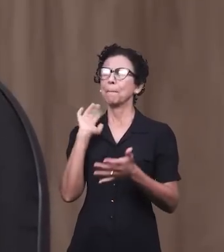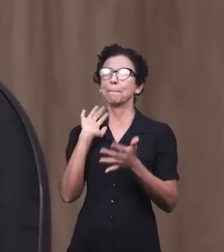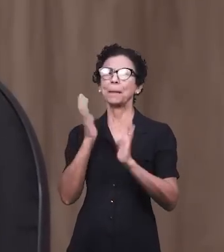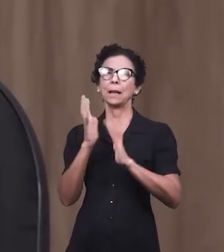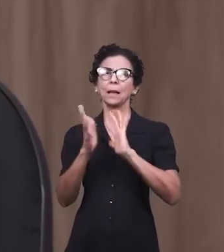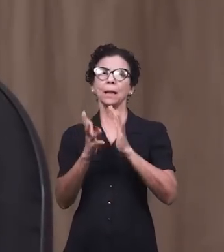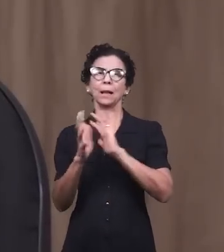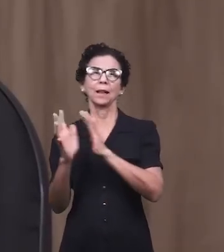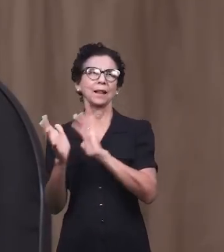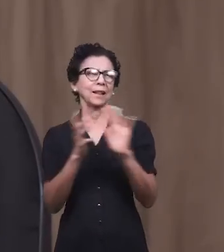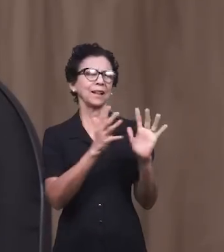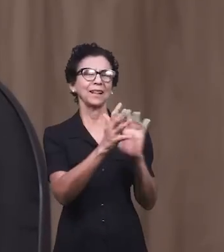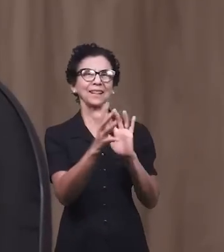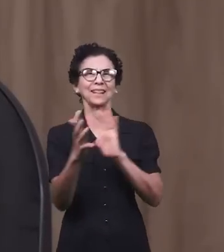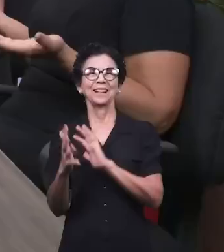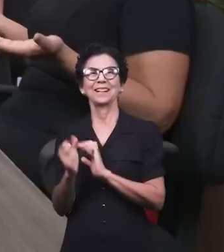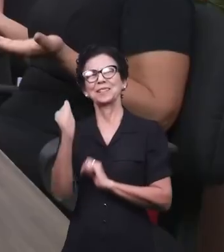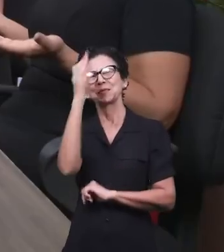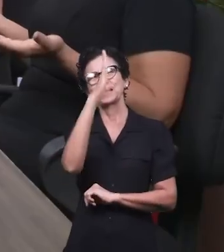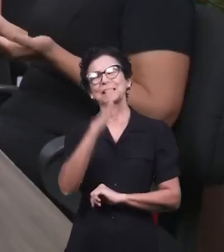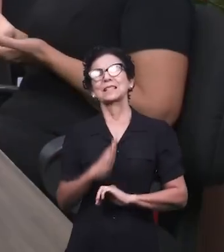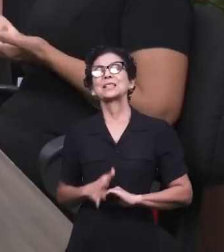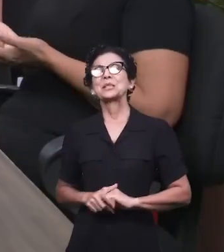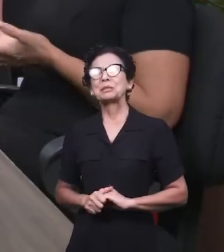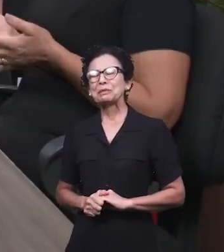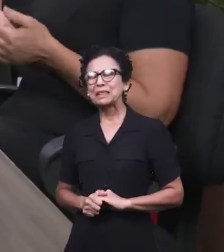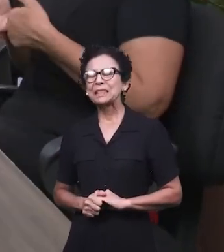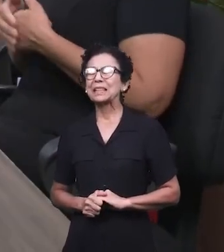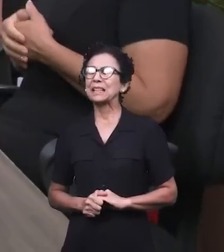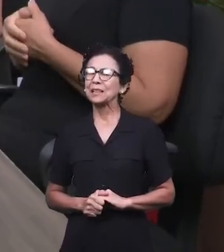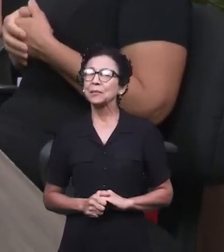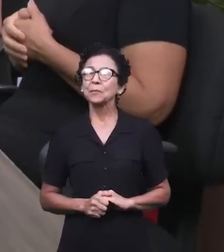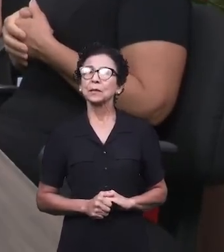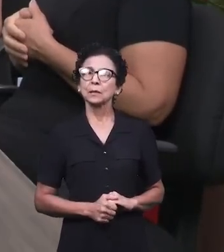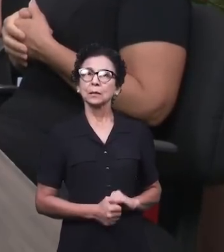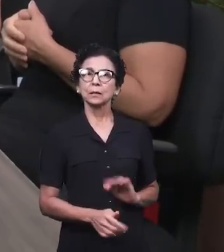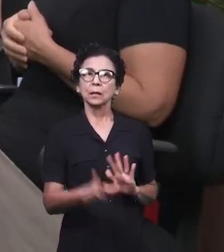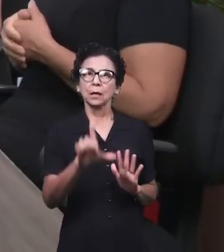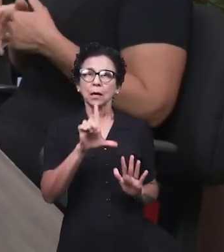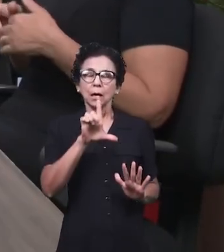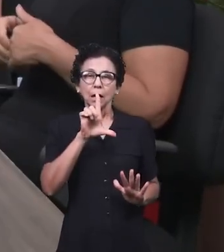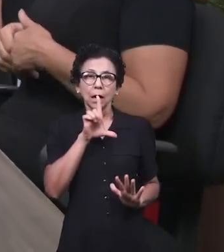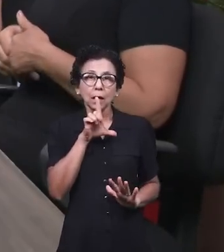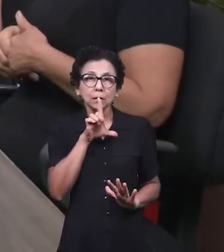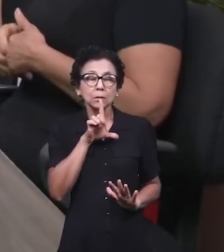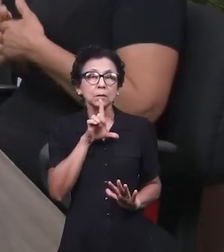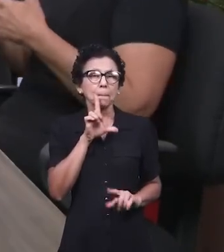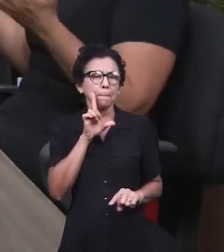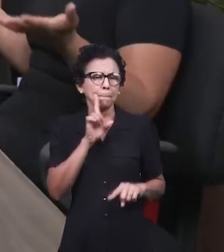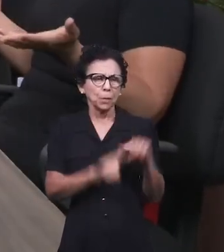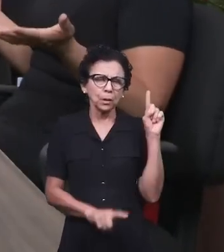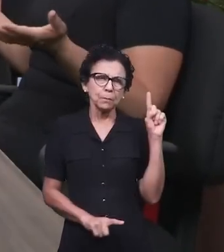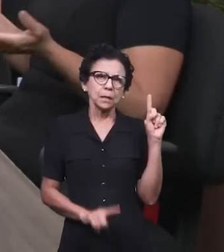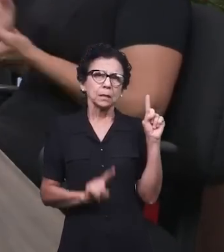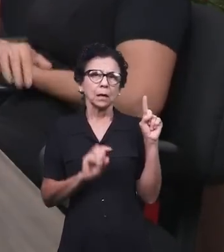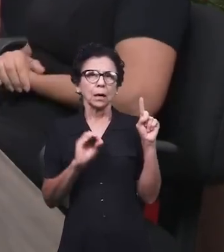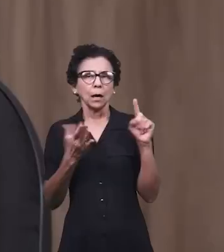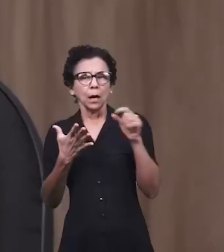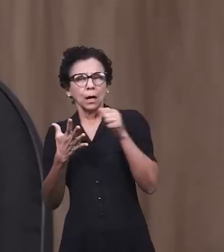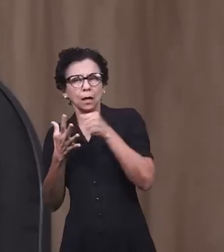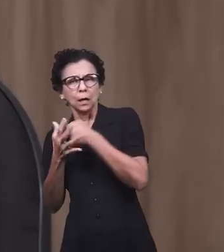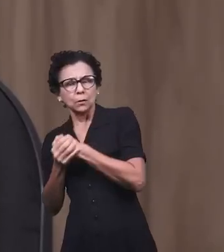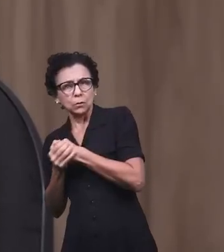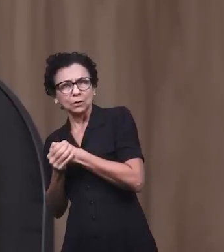tão difundida hoje no Brasil, né, Sim. né, Priscila? Porque Sim. ela era oculta, né? Então hoje ela está se expandindo